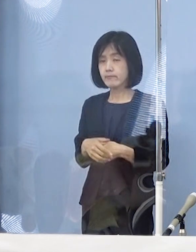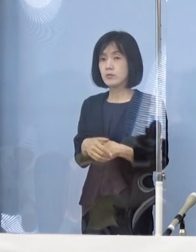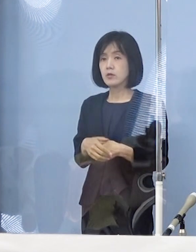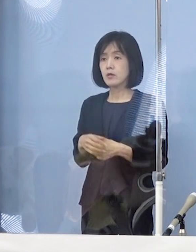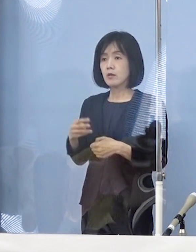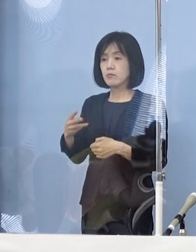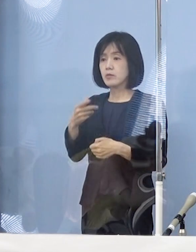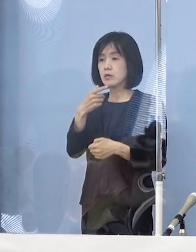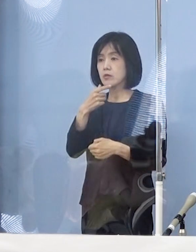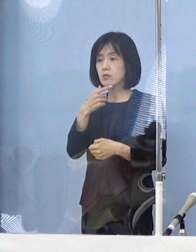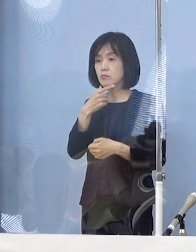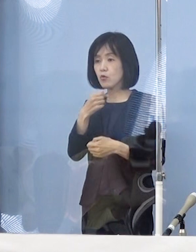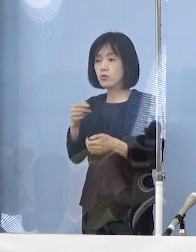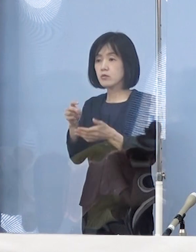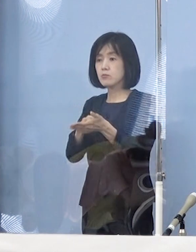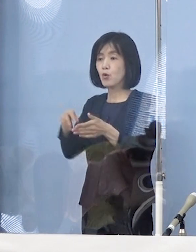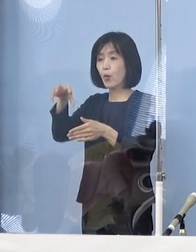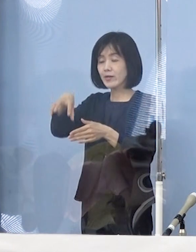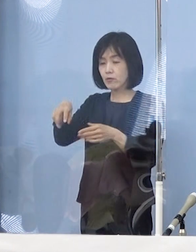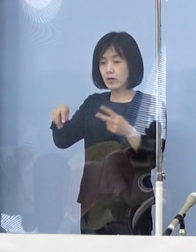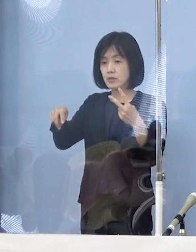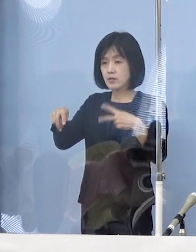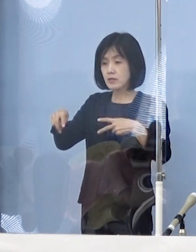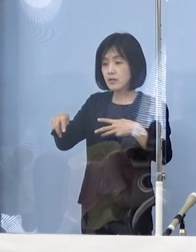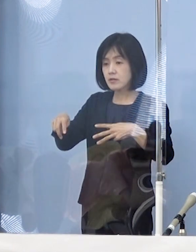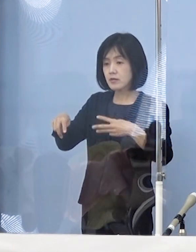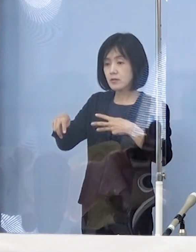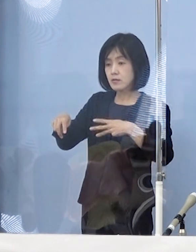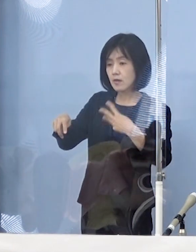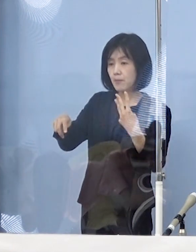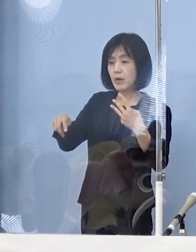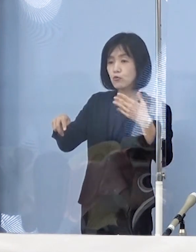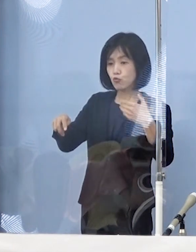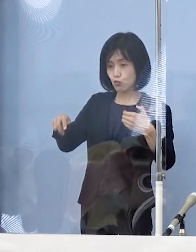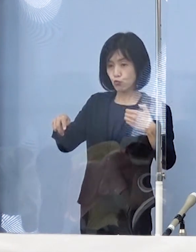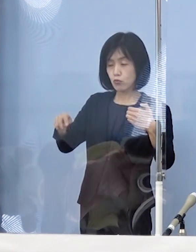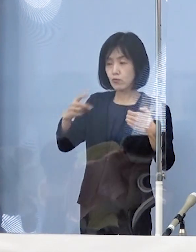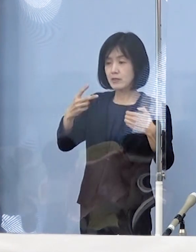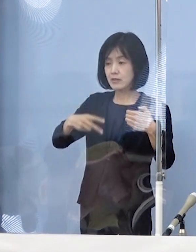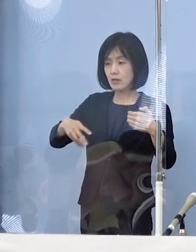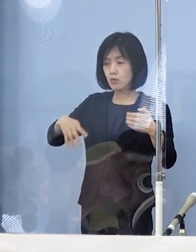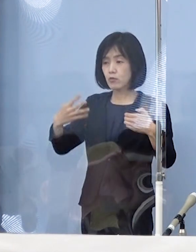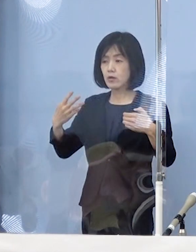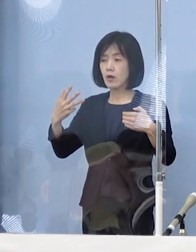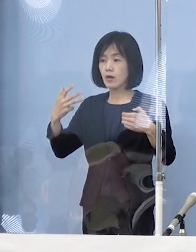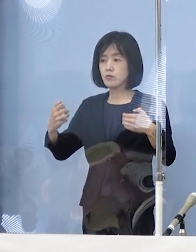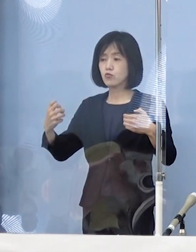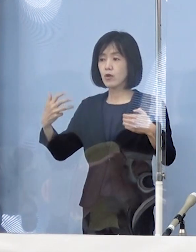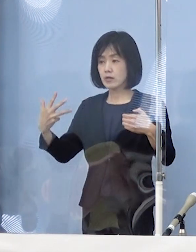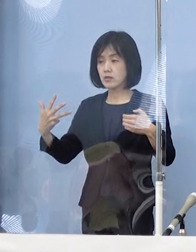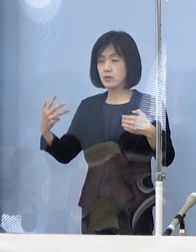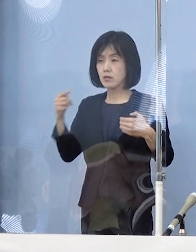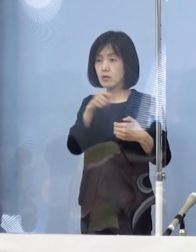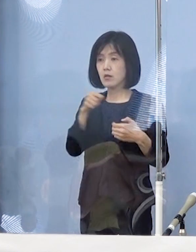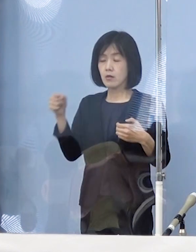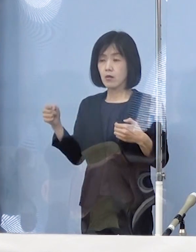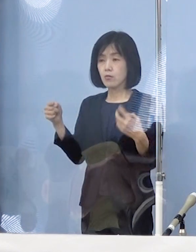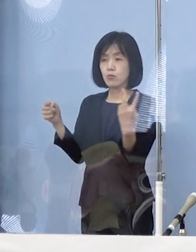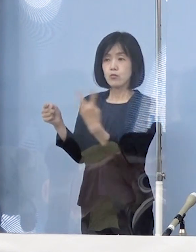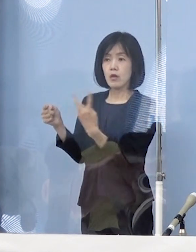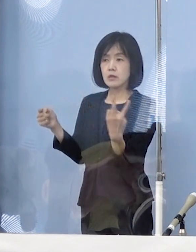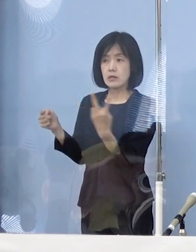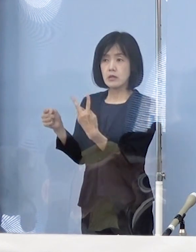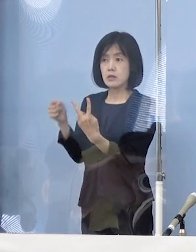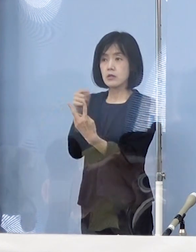ということは、三好病院では、その2390例目の方と2488例目の方、お二人が